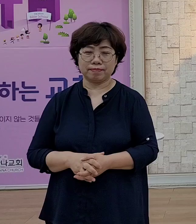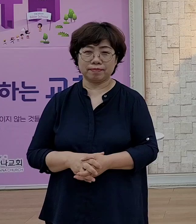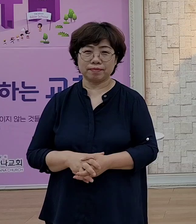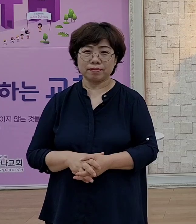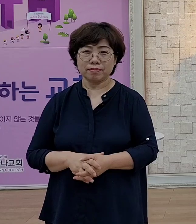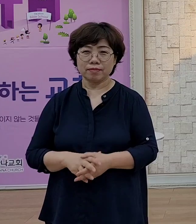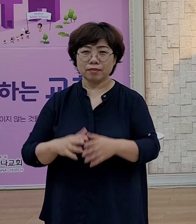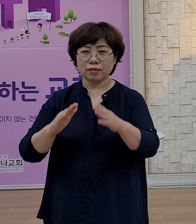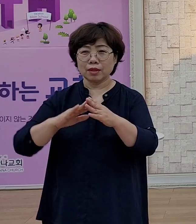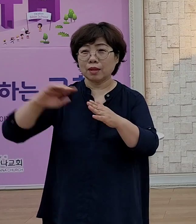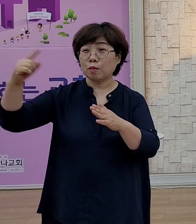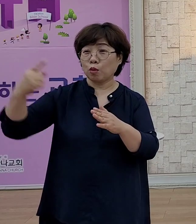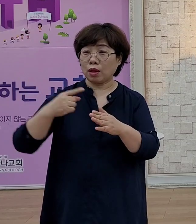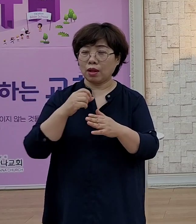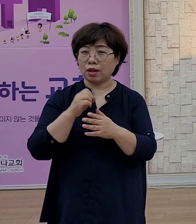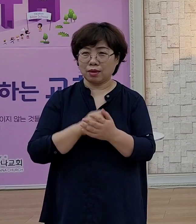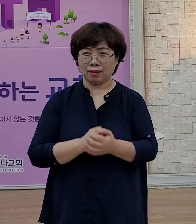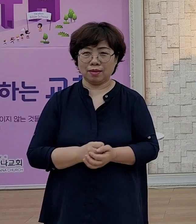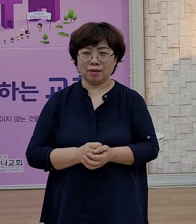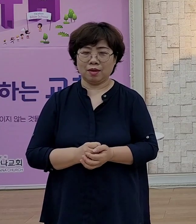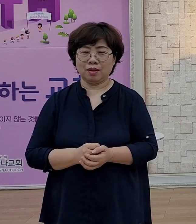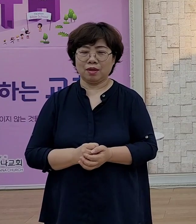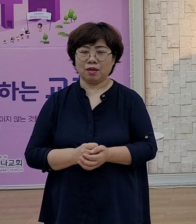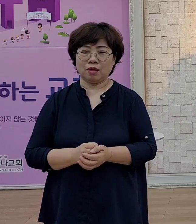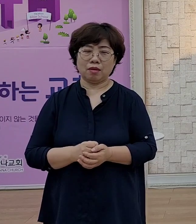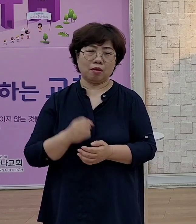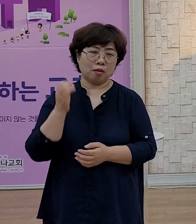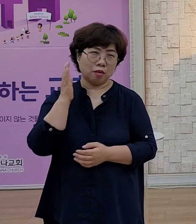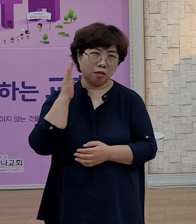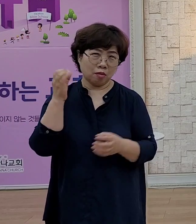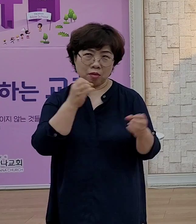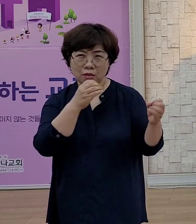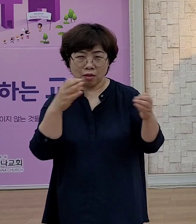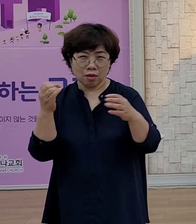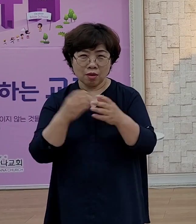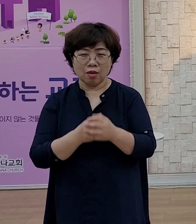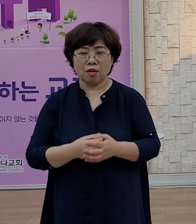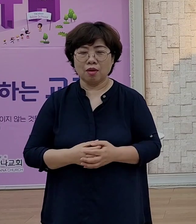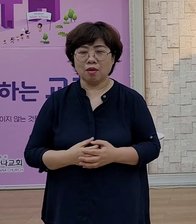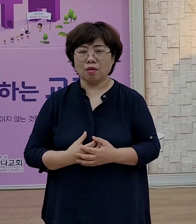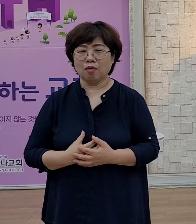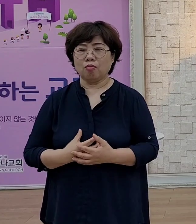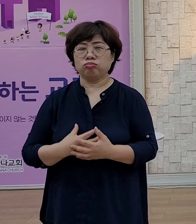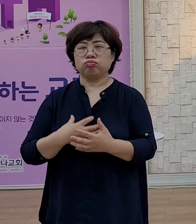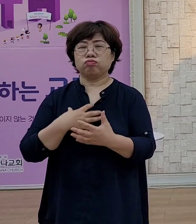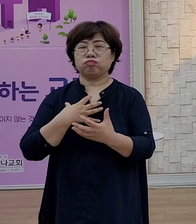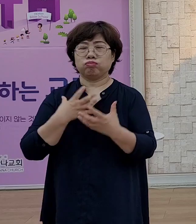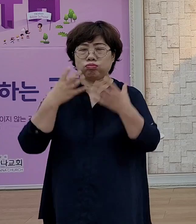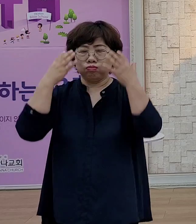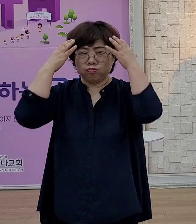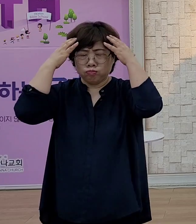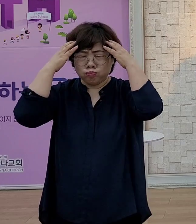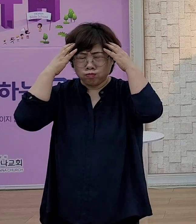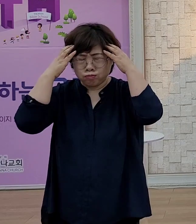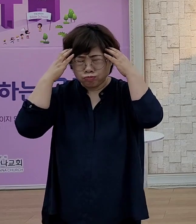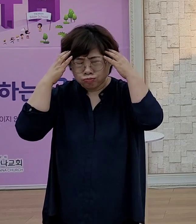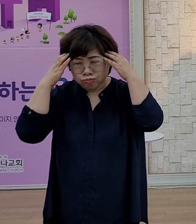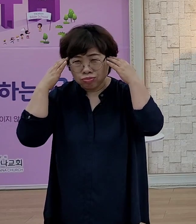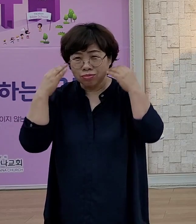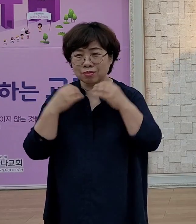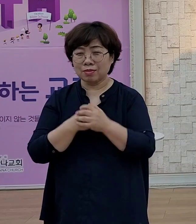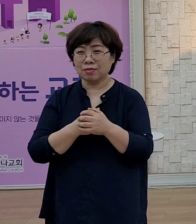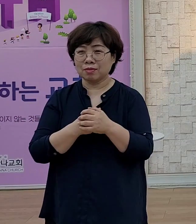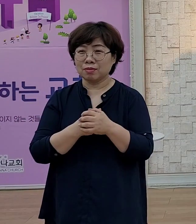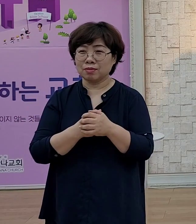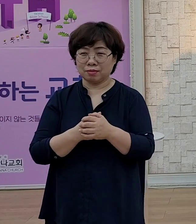그래 집에 와서 이 얘기를 하는데 애가 막 집에 왔는데 막 땀이 막 원래 평소에